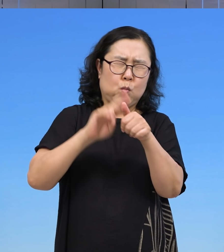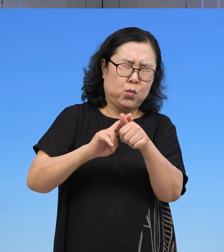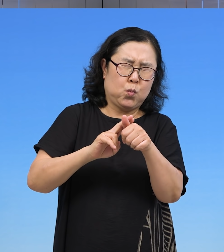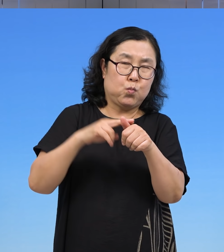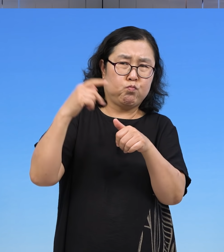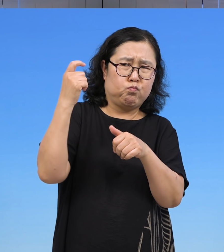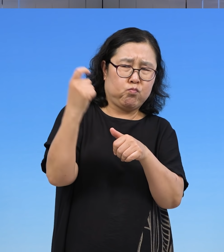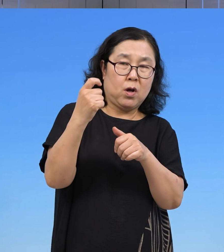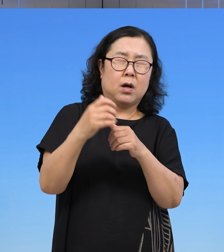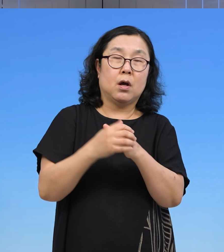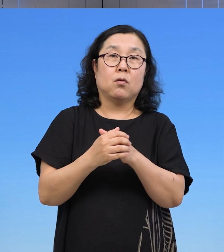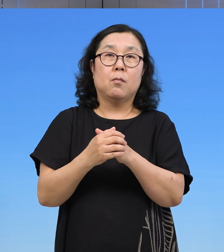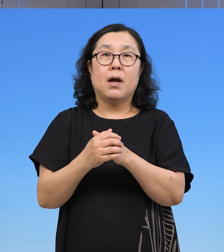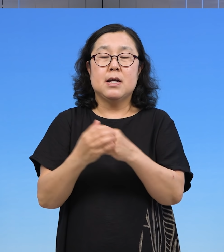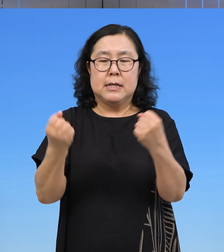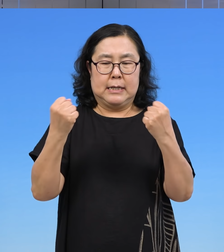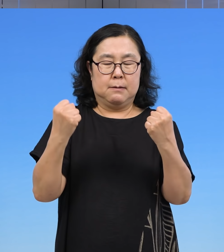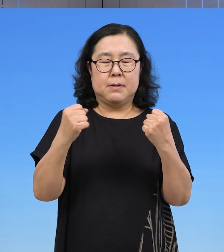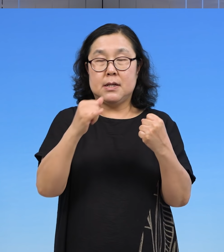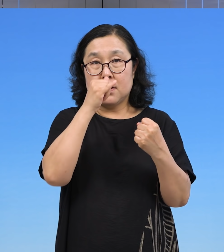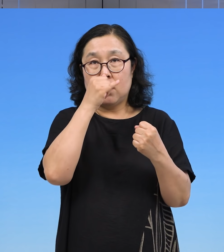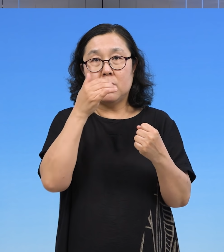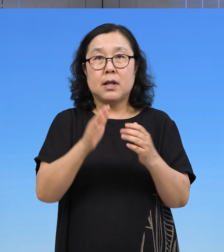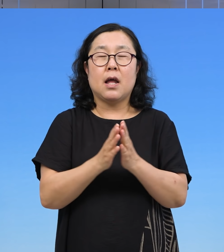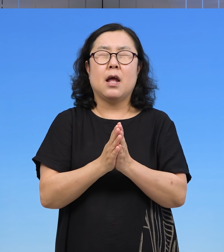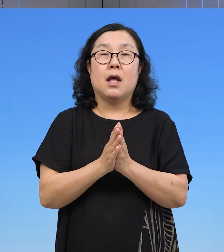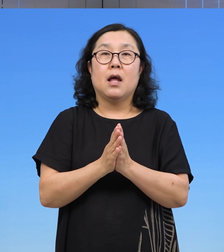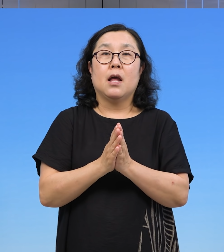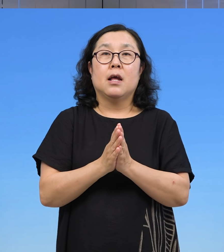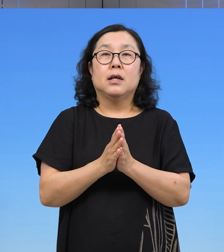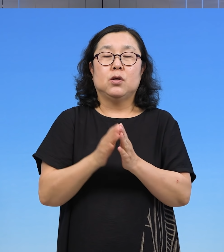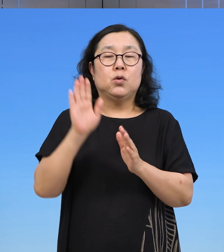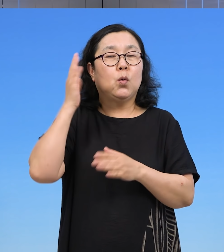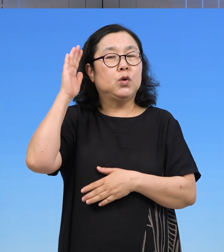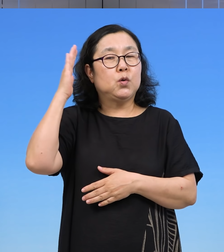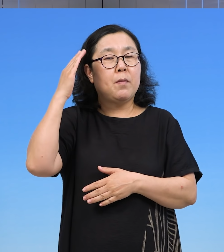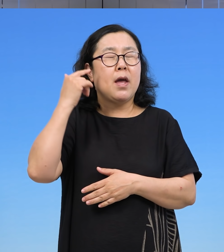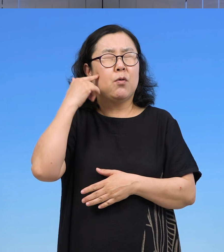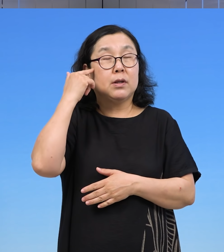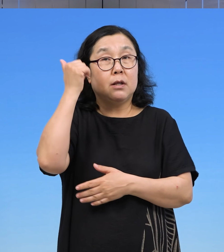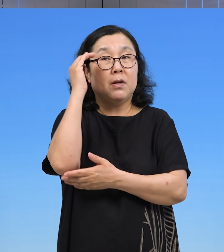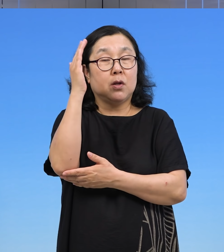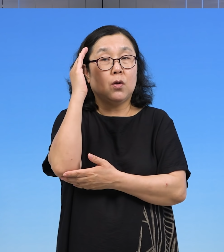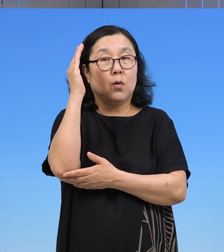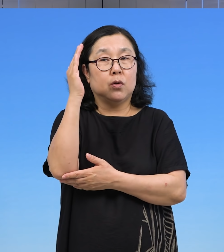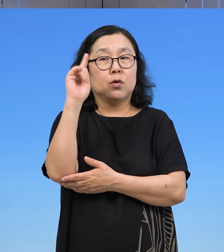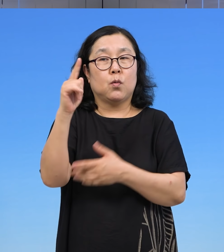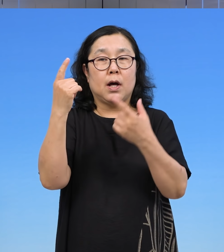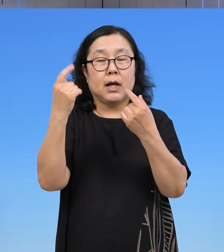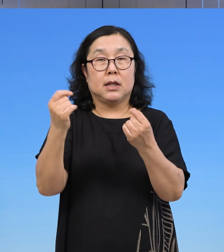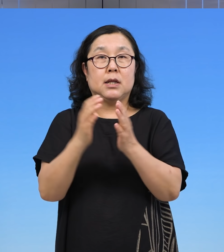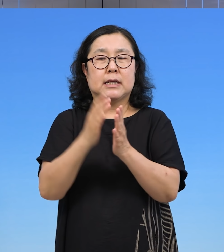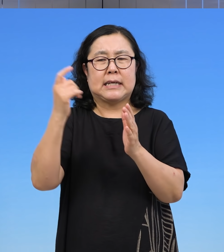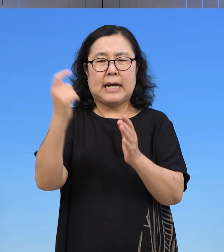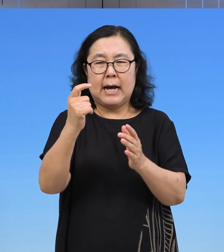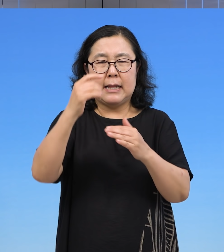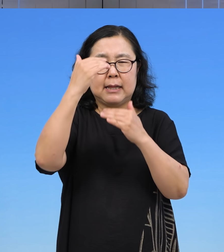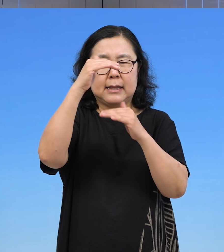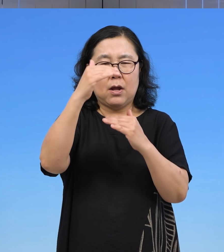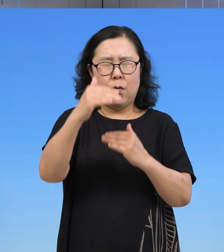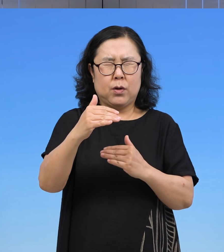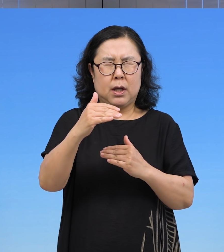그랬는데 요새 목사님 설교를 들어보면 옛날에 그런 열정이나 전투력이 잘 안 보입니다 이렇게